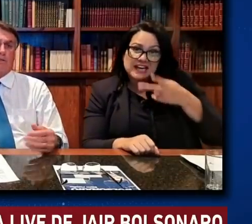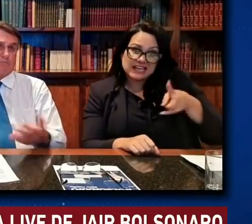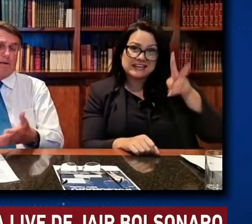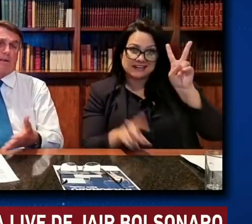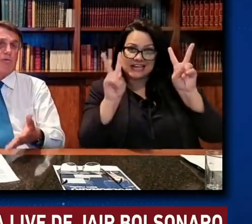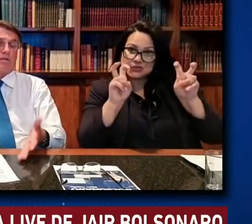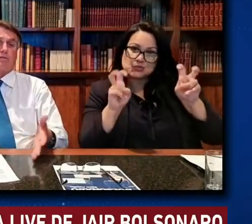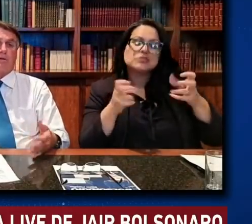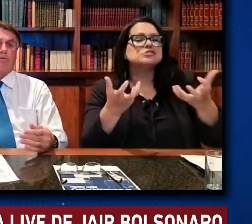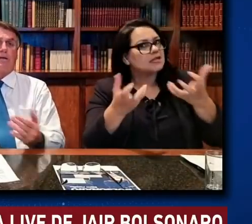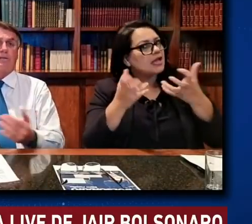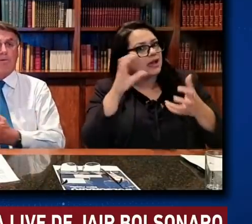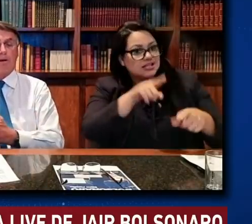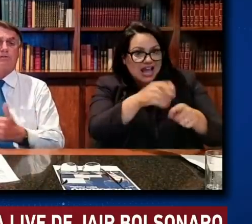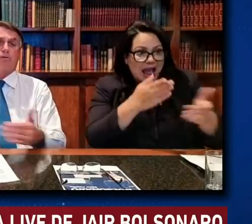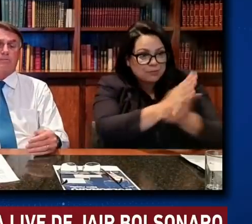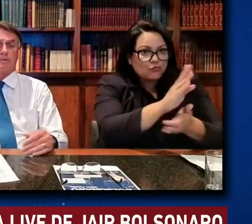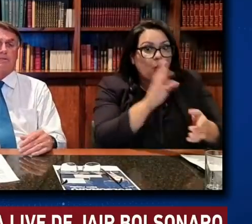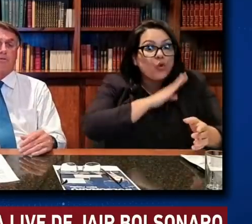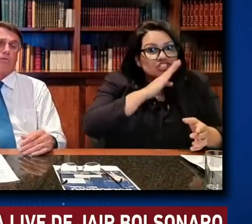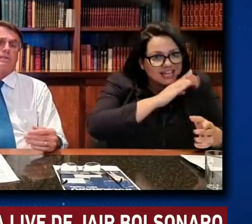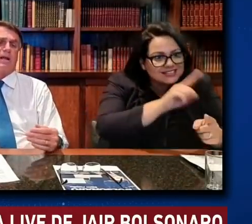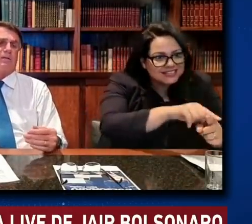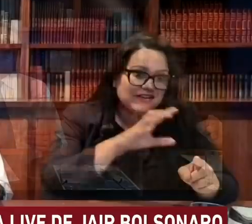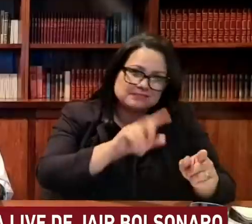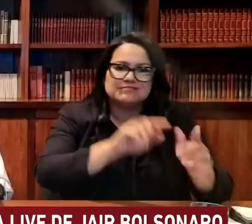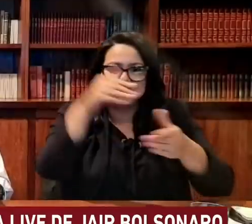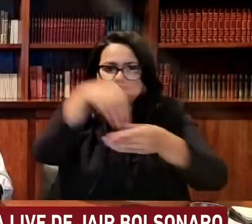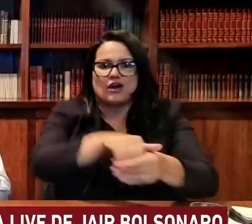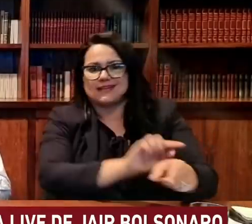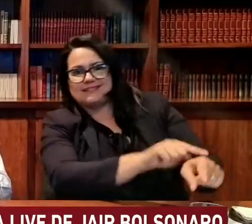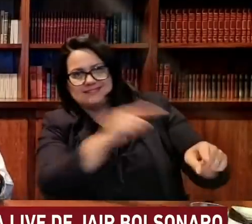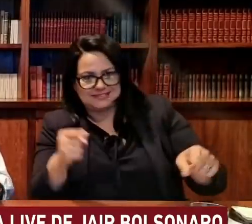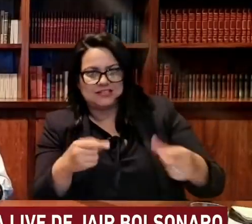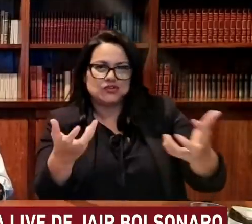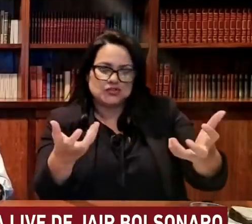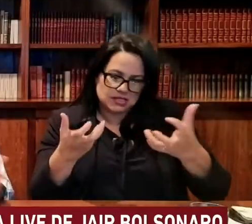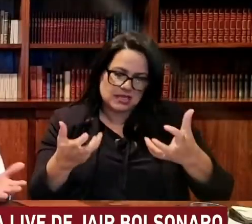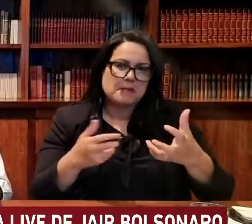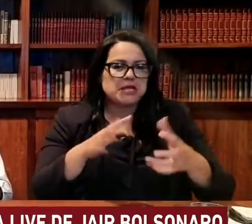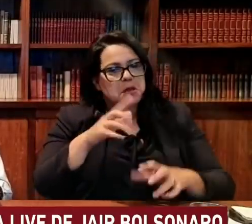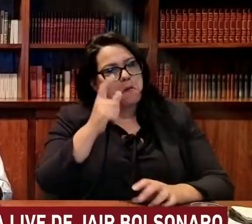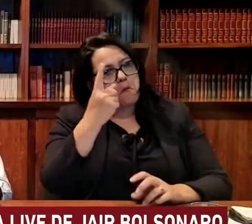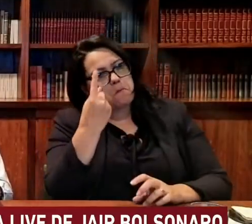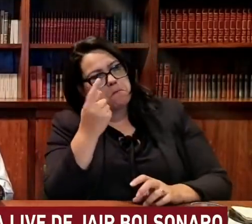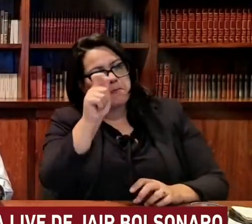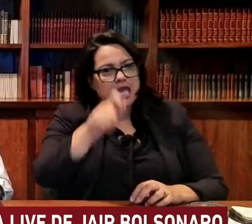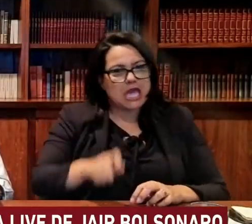pouco, né? Espera sim, a urgência foi aprovada, com uma margem de votos bastante considerável. Então, a gente acha que o mérito, daqui a um mês